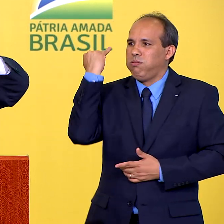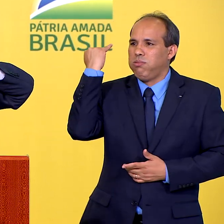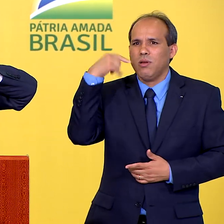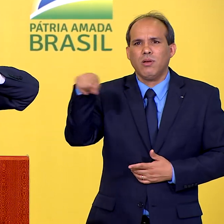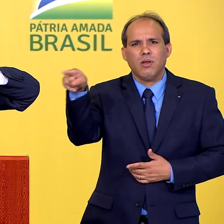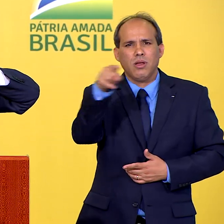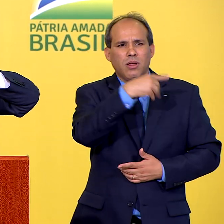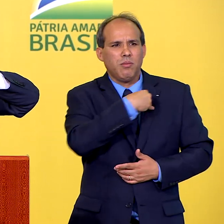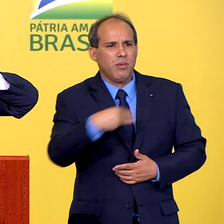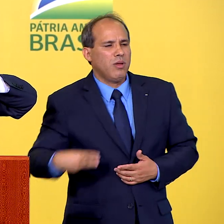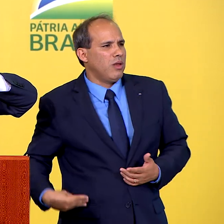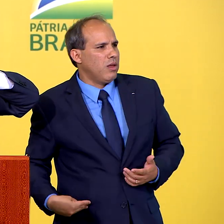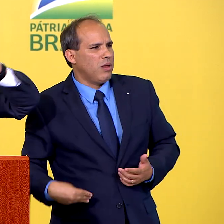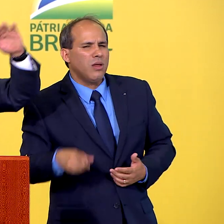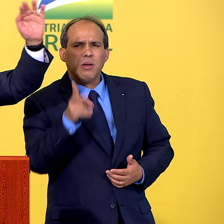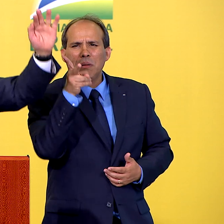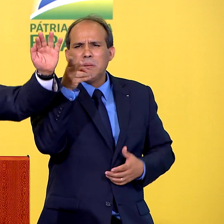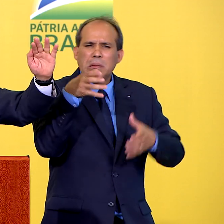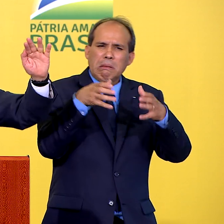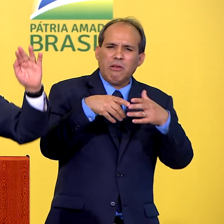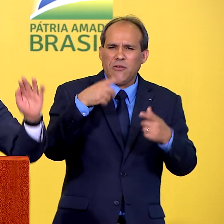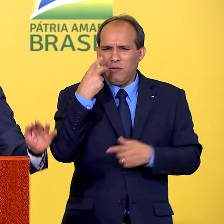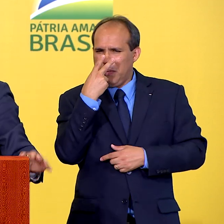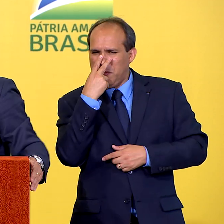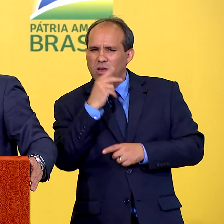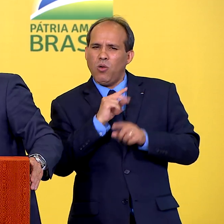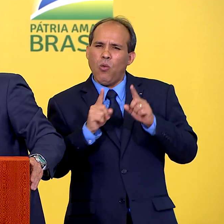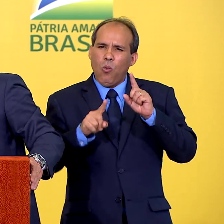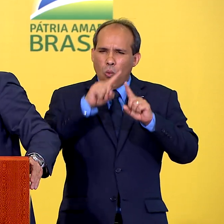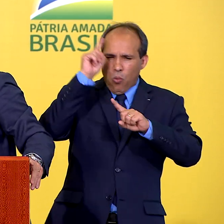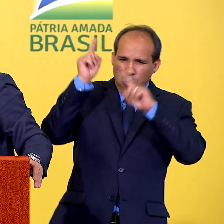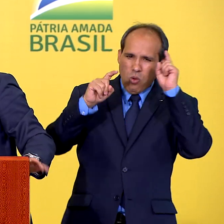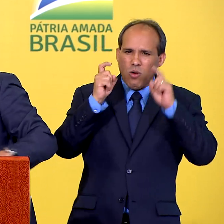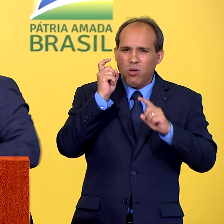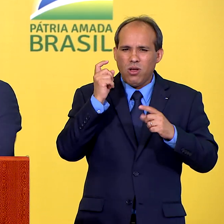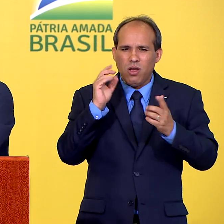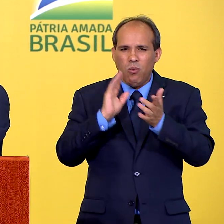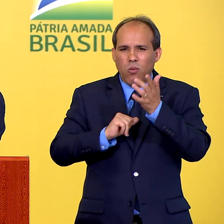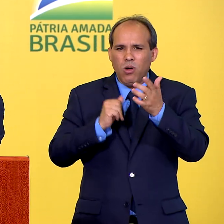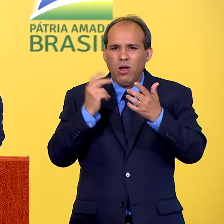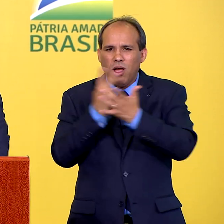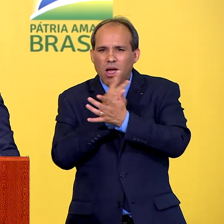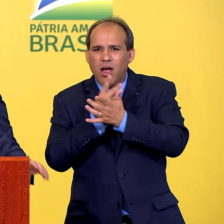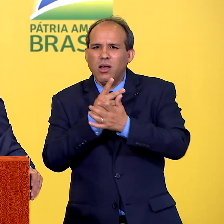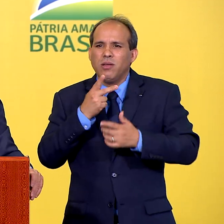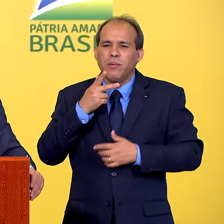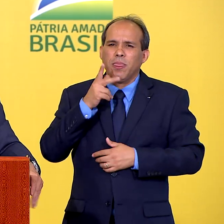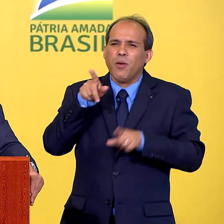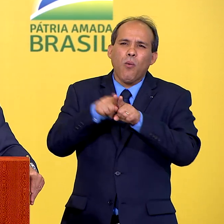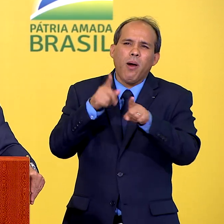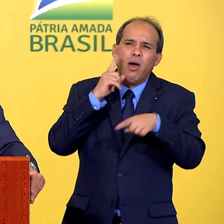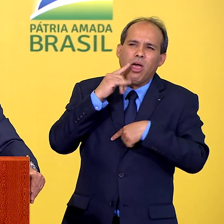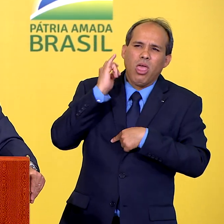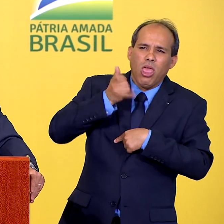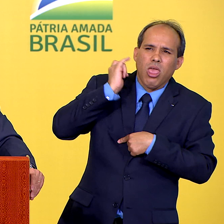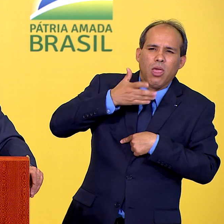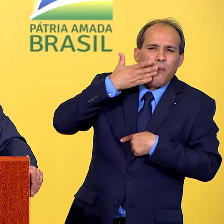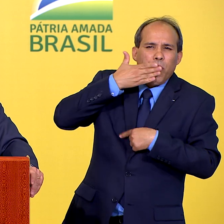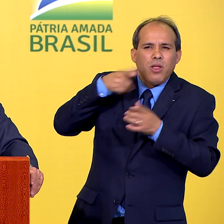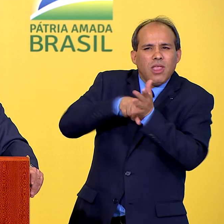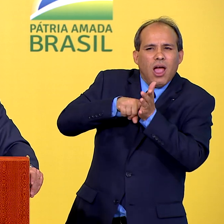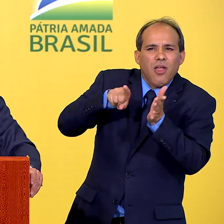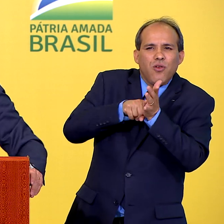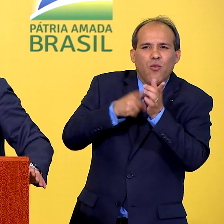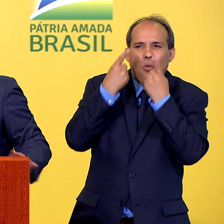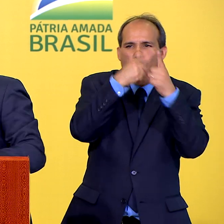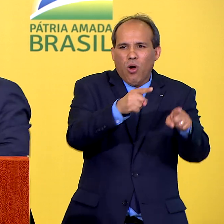aí do MAS sempre vê uma coisa errada ou sempre busca uma narrativa negativa para as ações